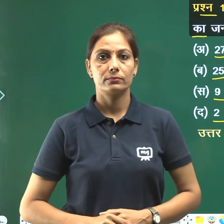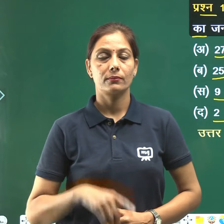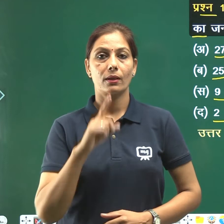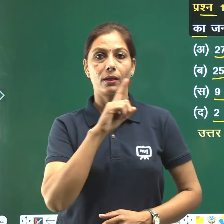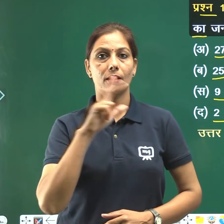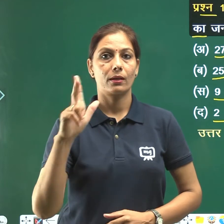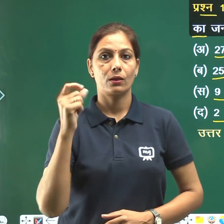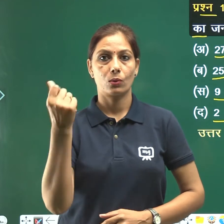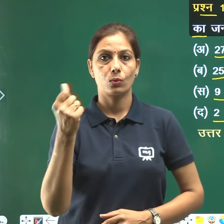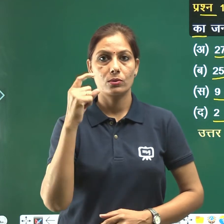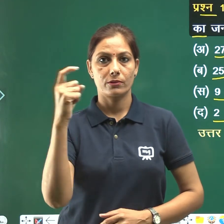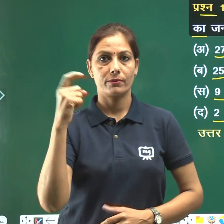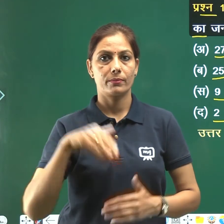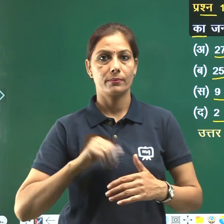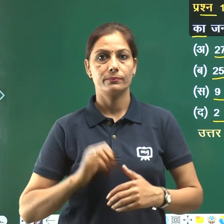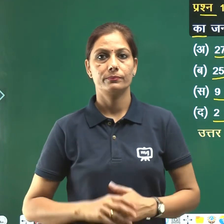1897।